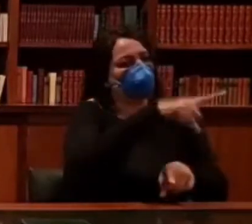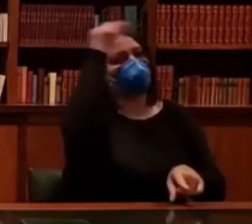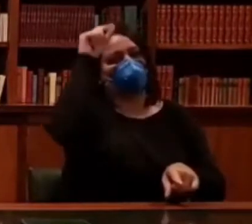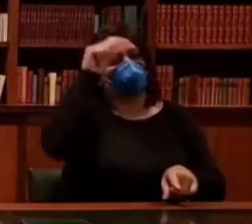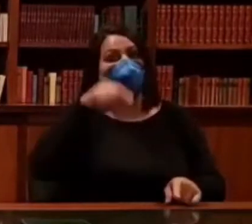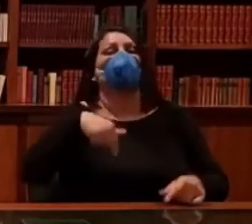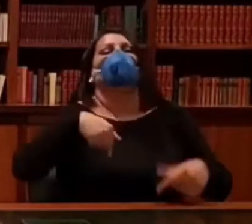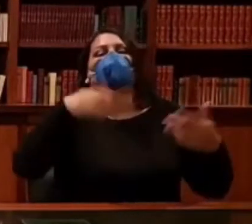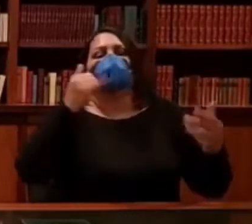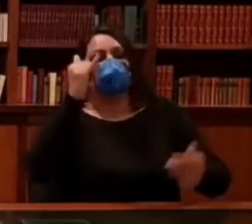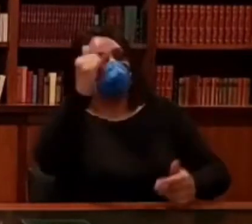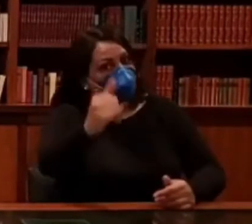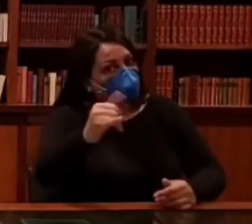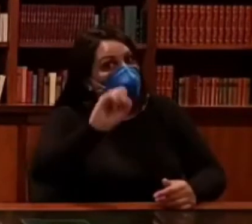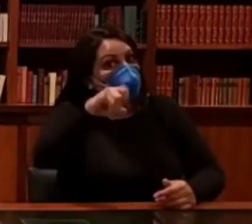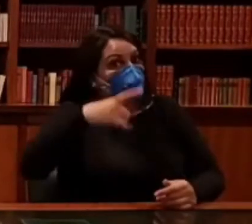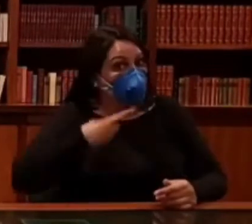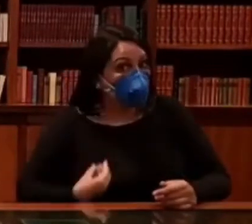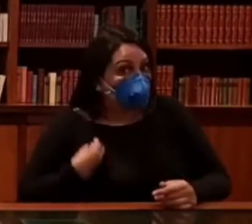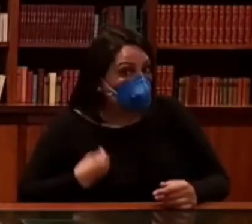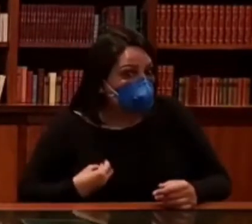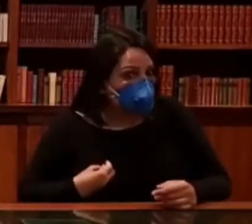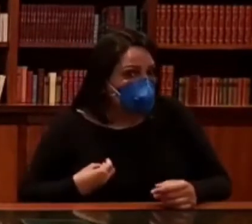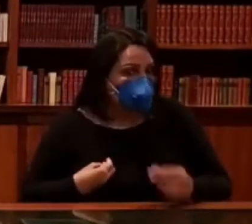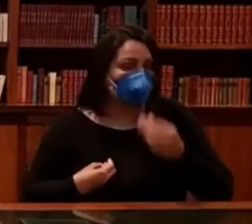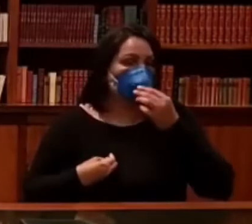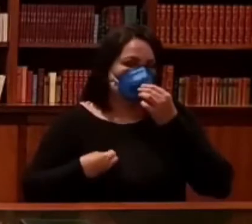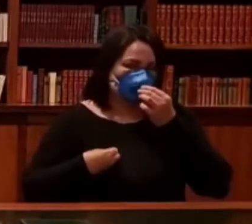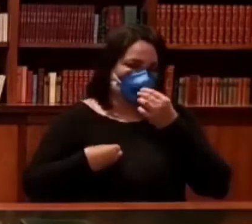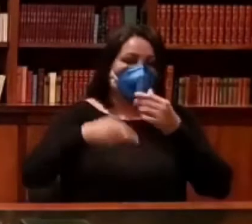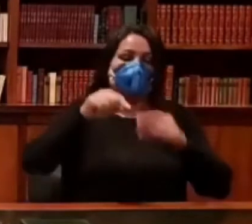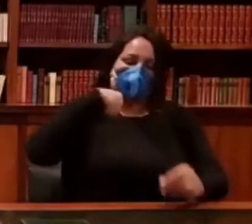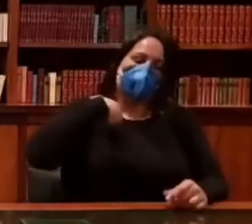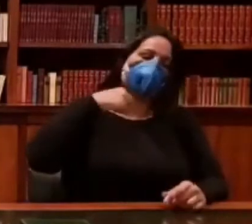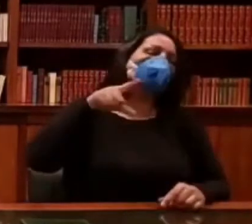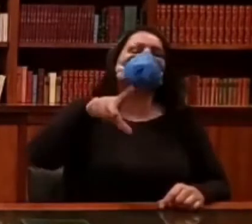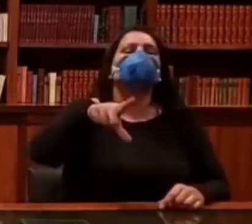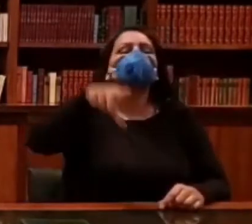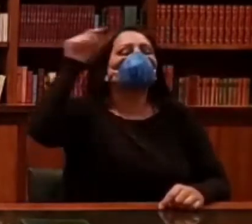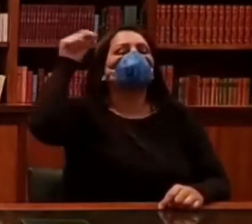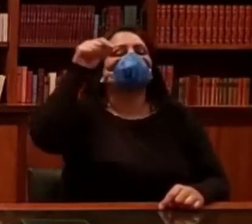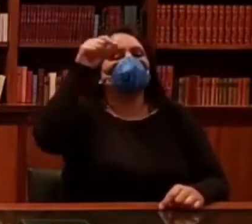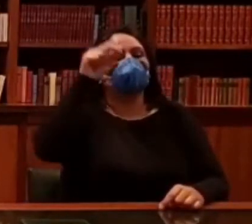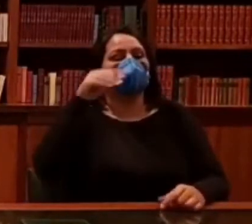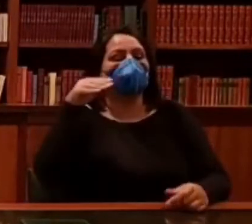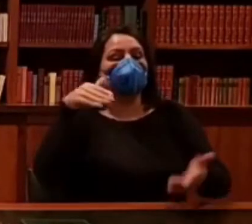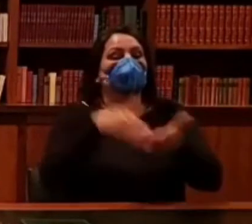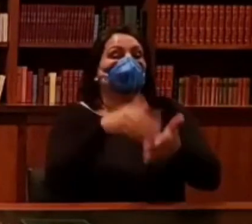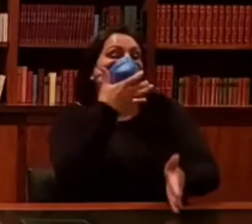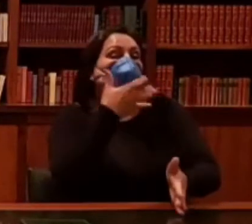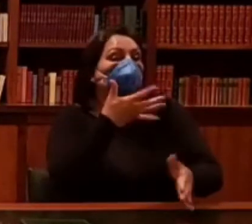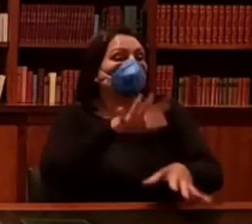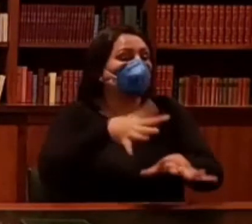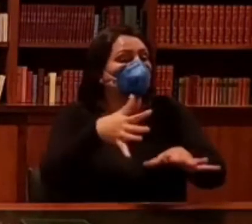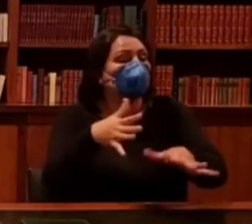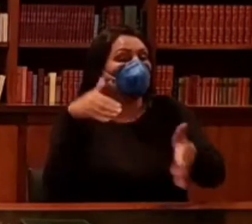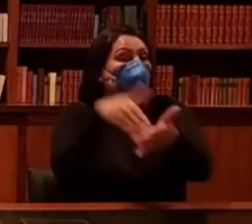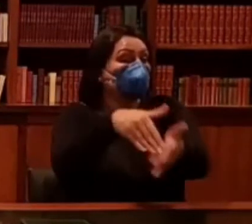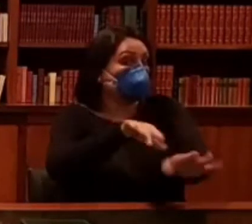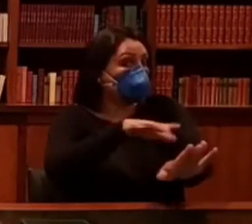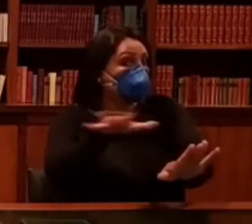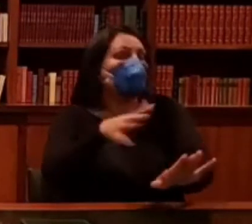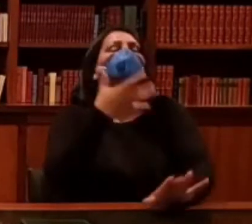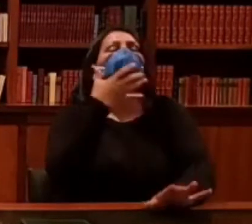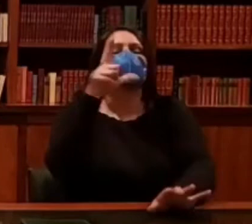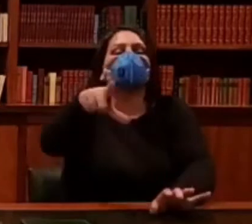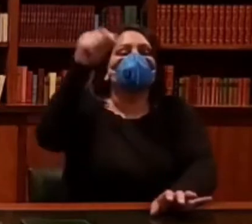vai indicar, se vivo estiver até lá, né? E com o mandato, eu vou indicar, final do ano, uma pessoa para o Supremo Tribunal Federal que